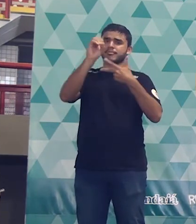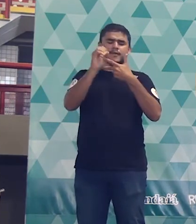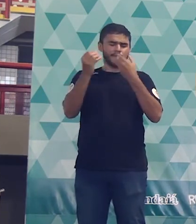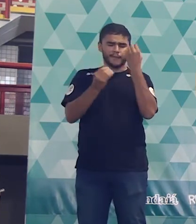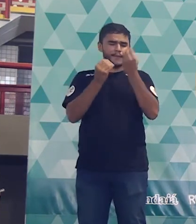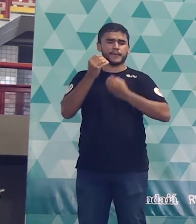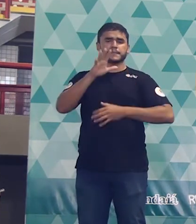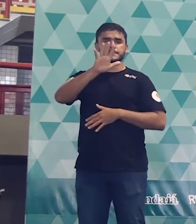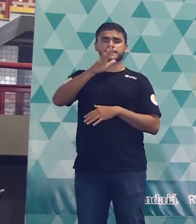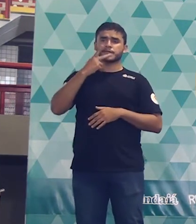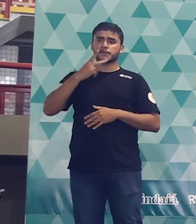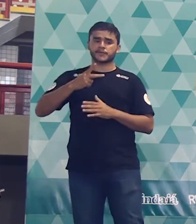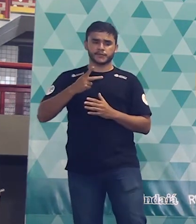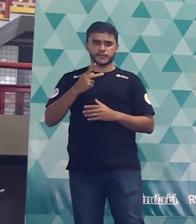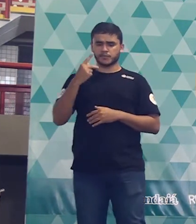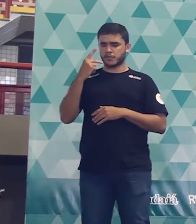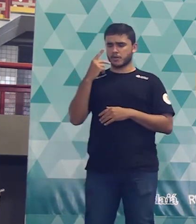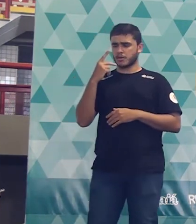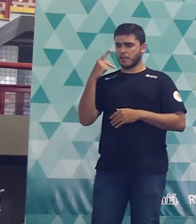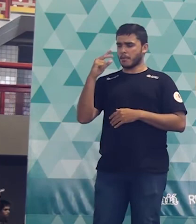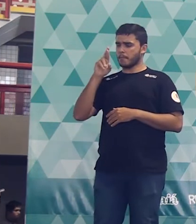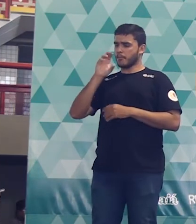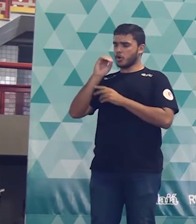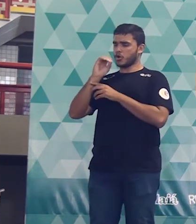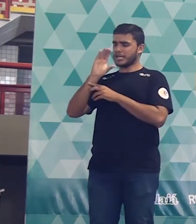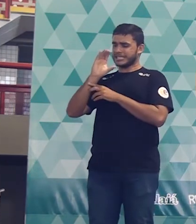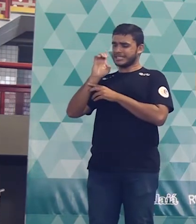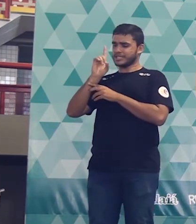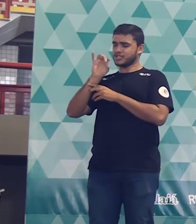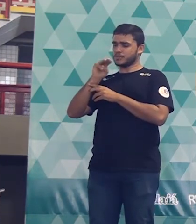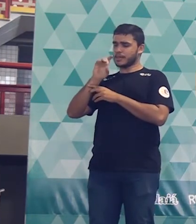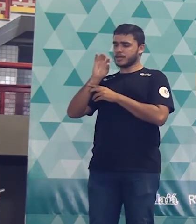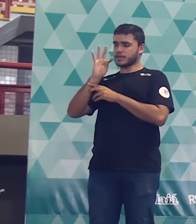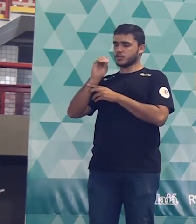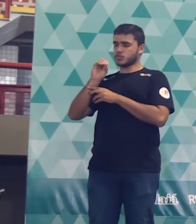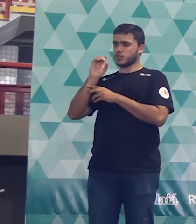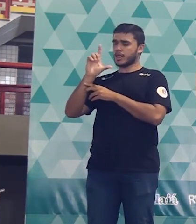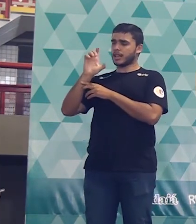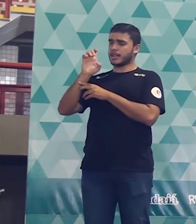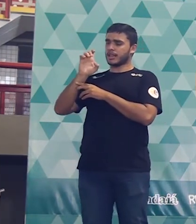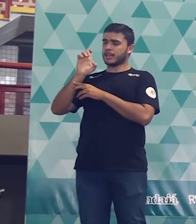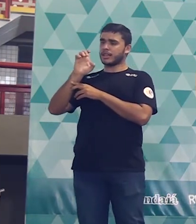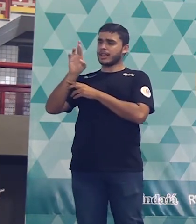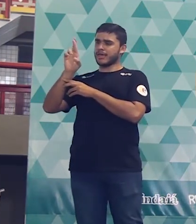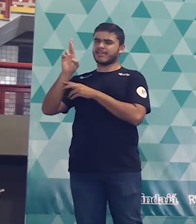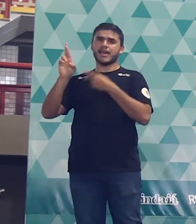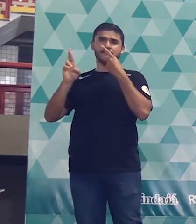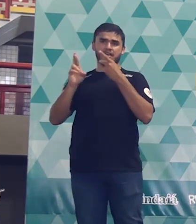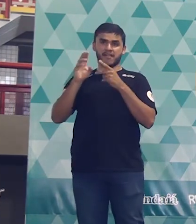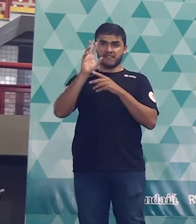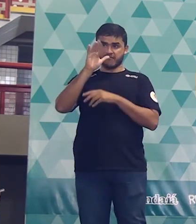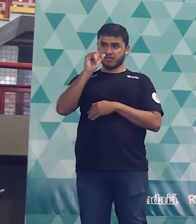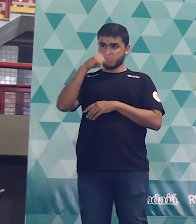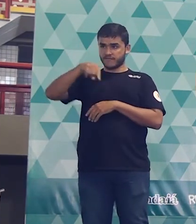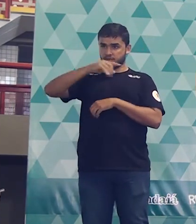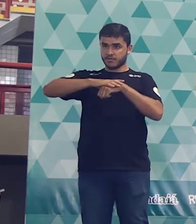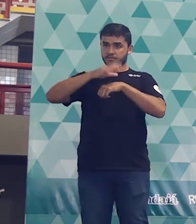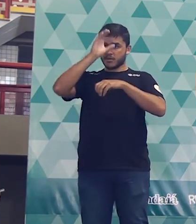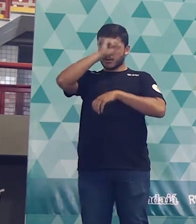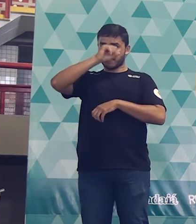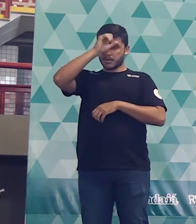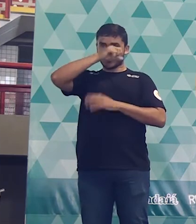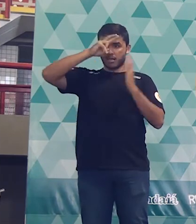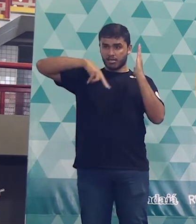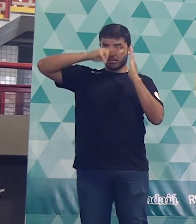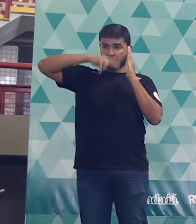Como assim procedimentos de leitura? Quer dizer que a gente hoje vai aprender a ler, é? Aprender a ler, é?